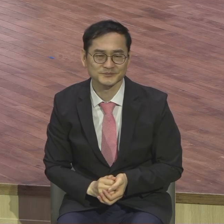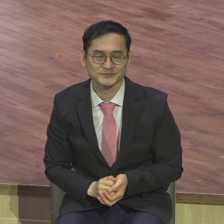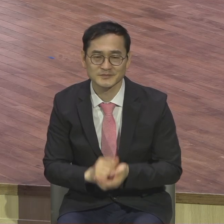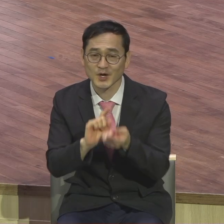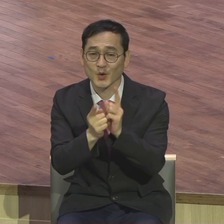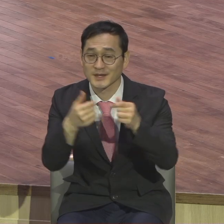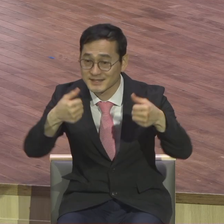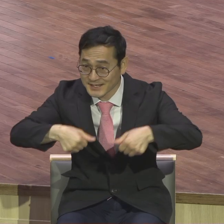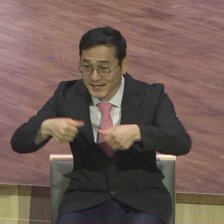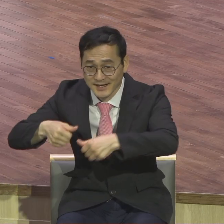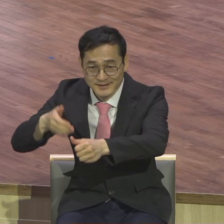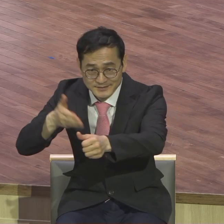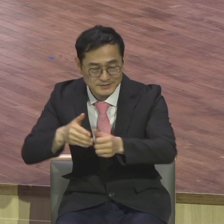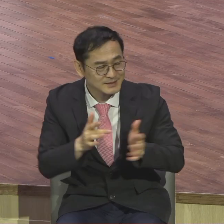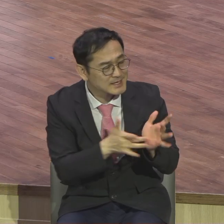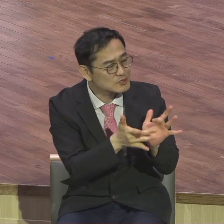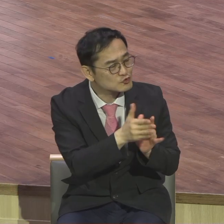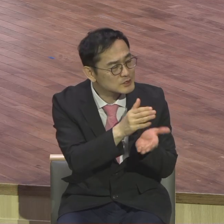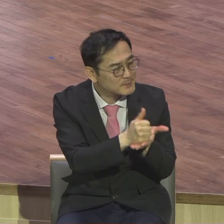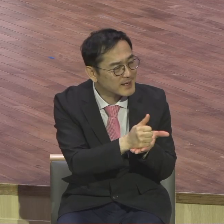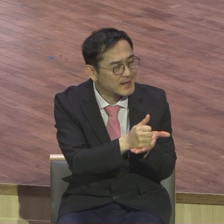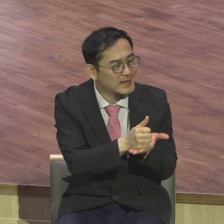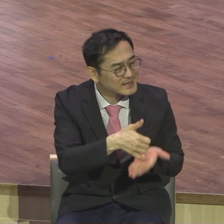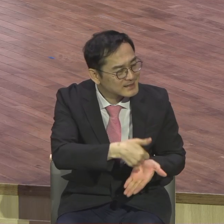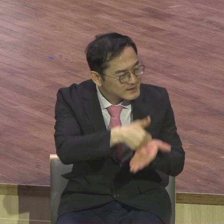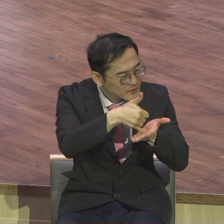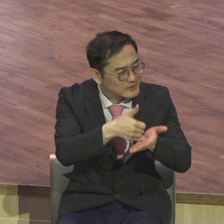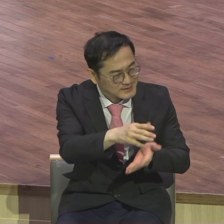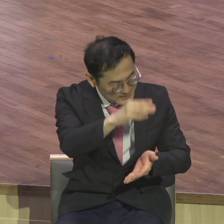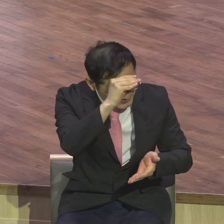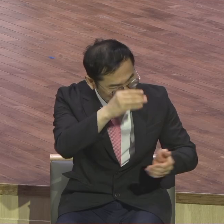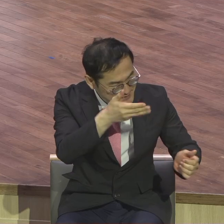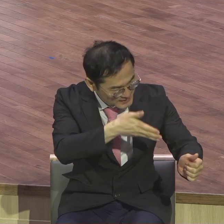인사합시다. 예수님의 성품을 닮아갑시다.